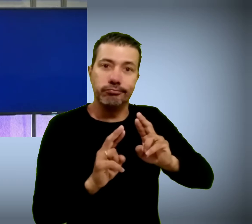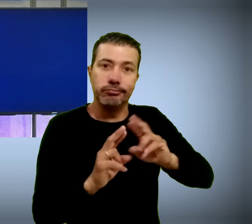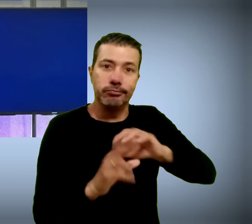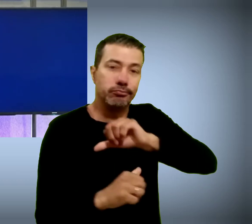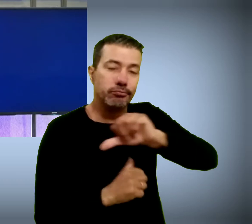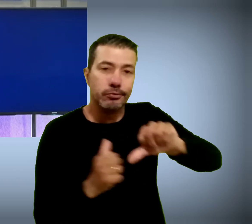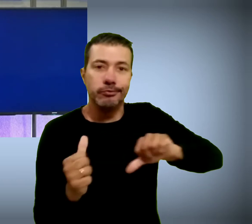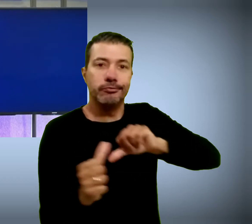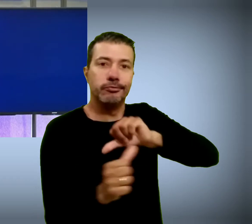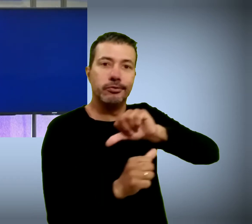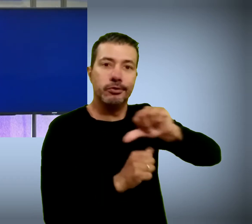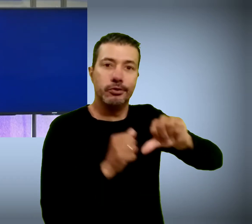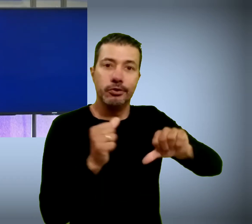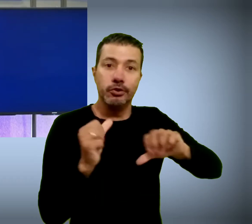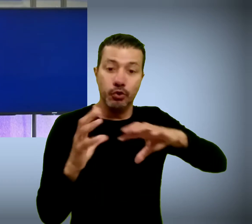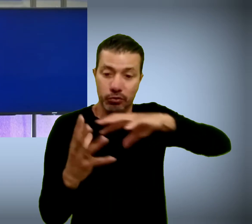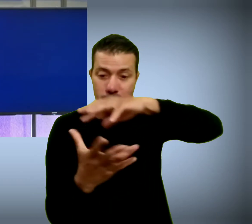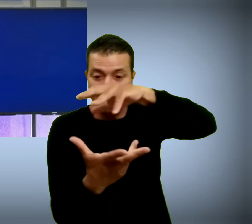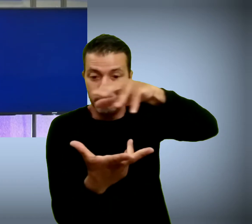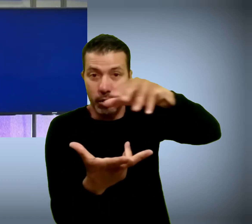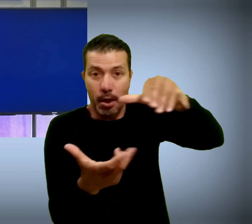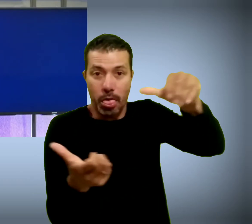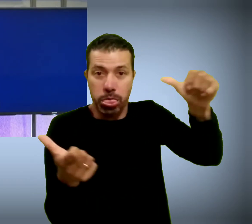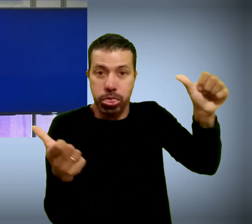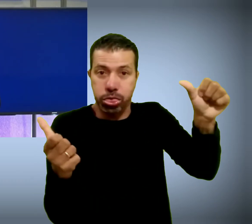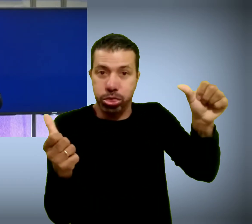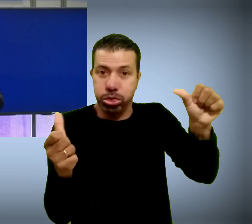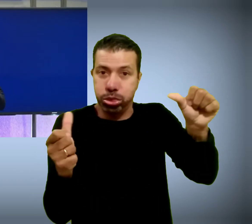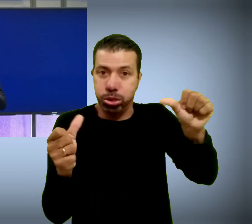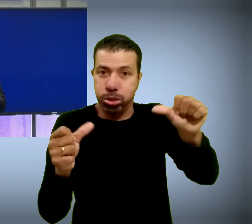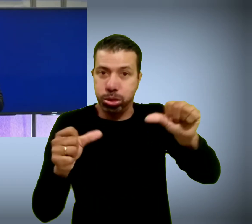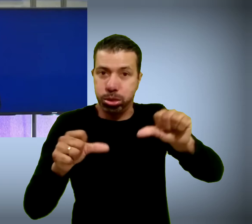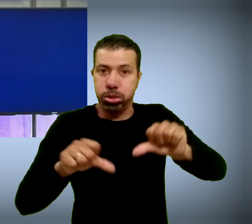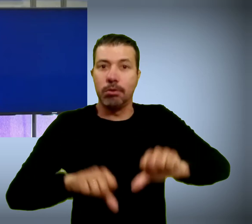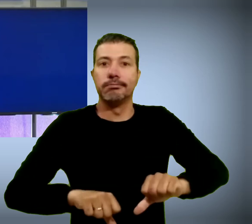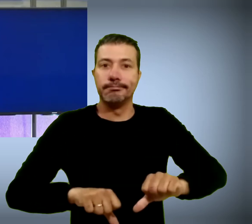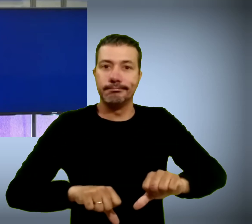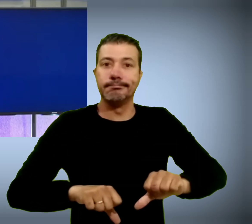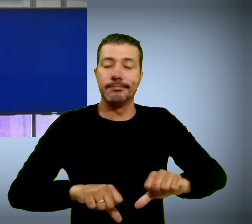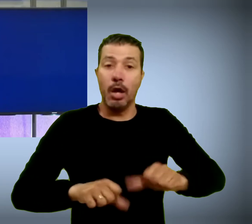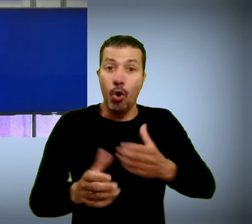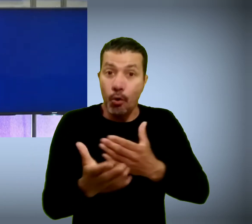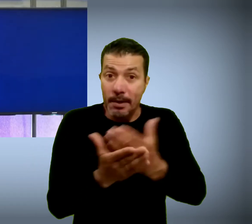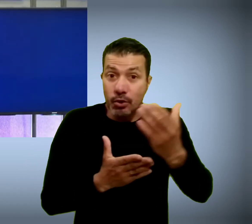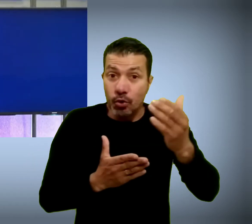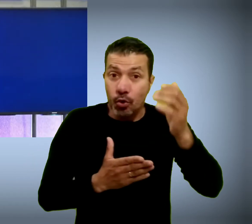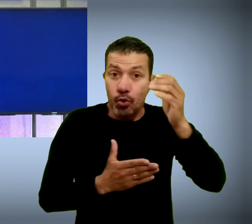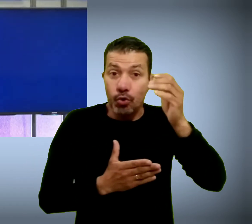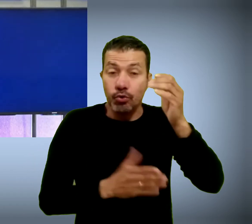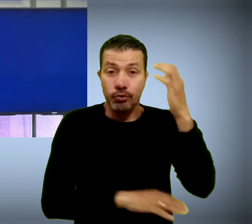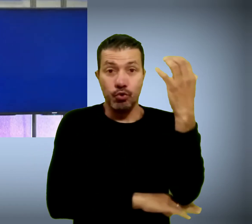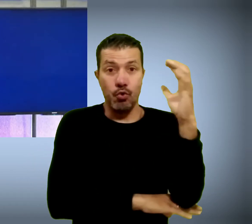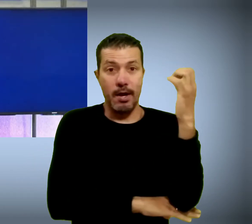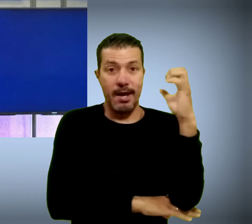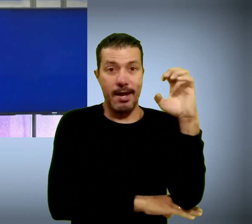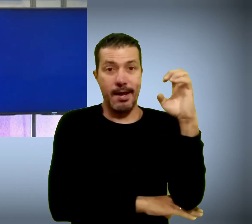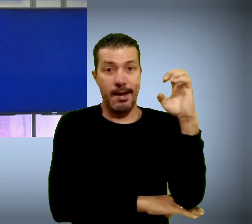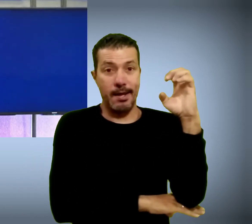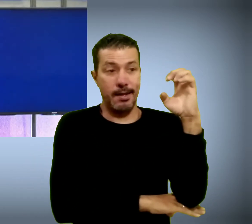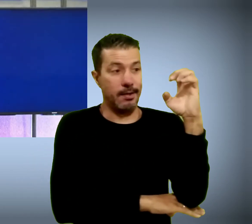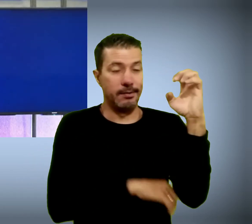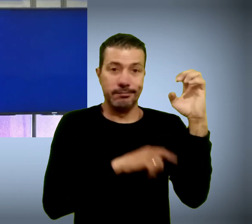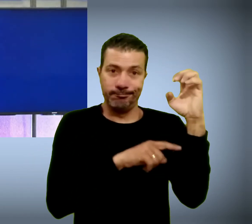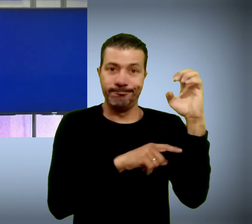mundo começa a ir numa descendente, que é o que estamos vivendo. Não é? Começou lá no Éden. E